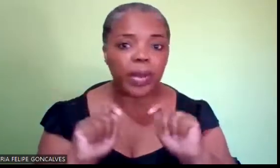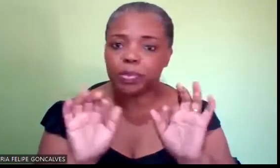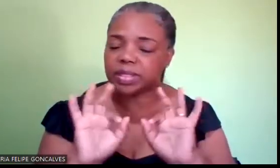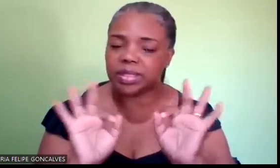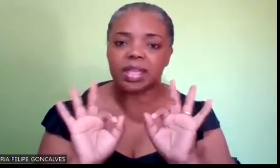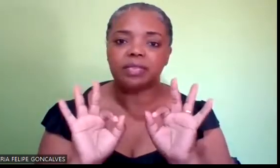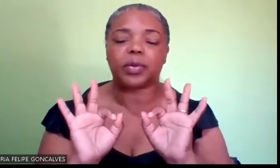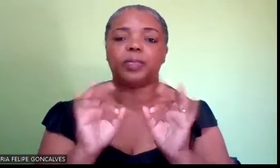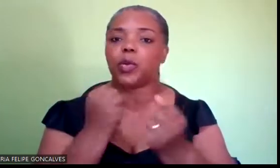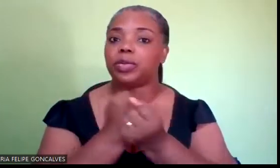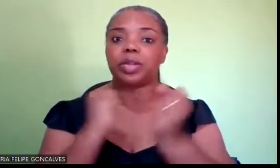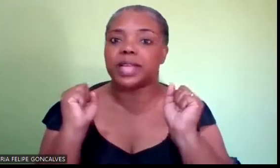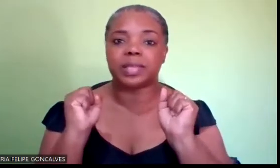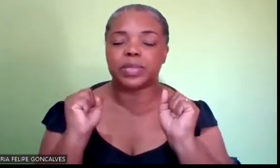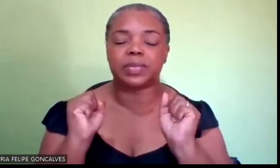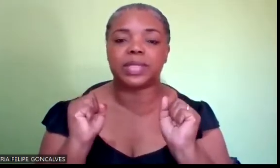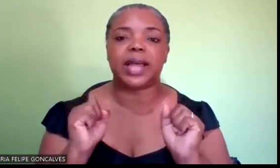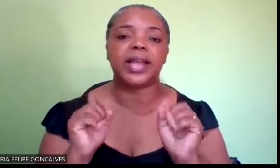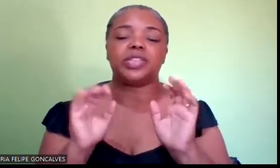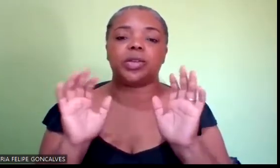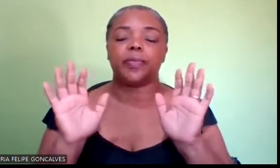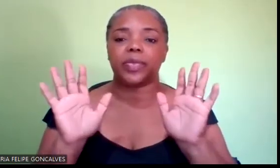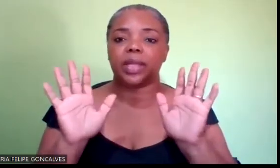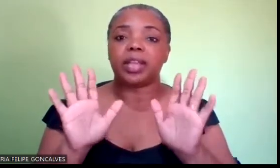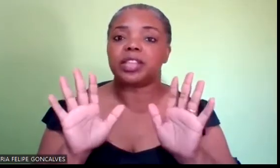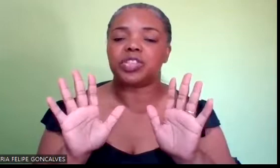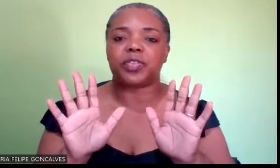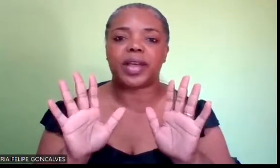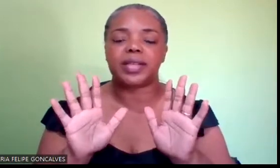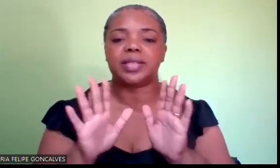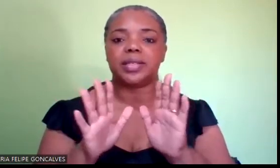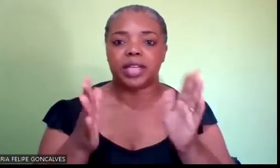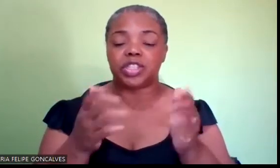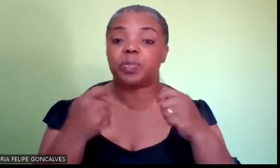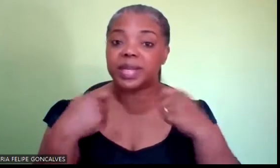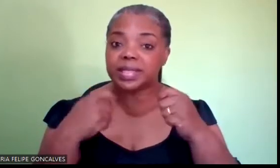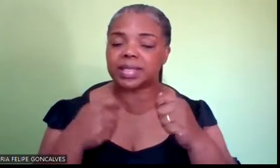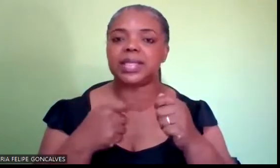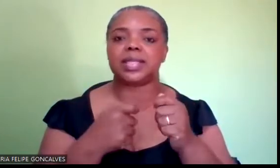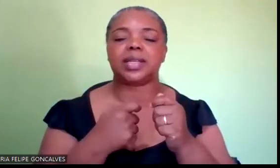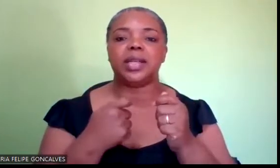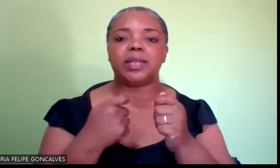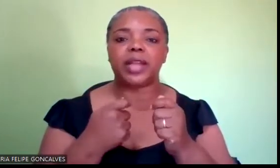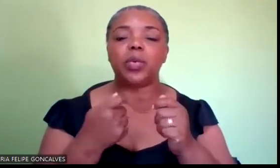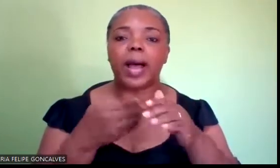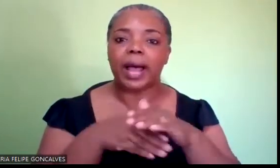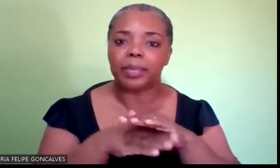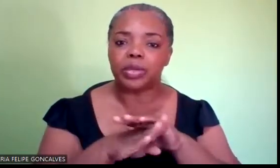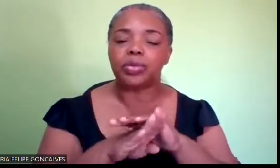é possível, quando não tem essa possibilidade, o que a gente faz? A gente precisa ter o hábito